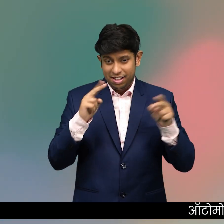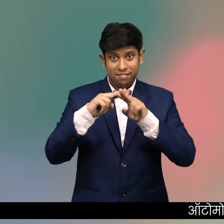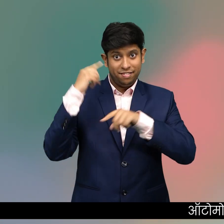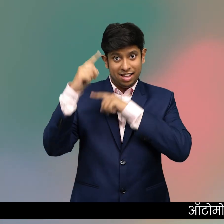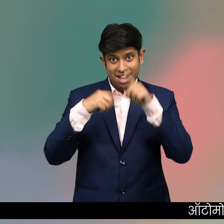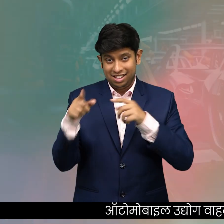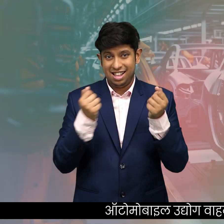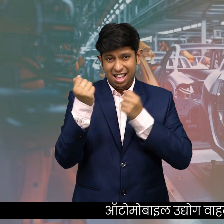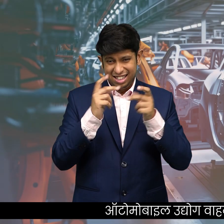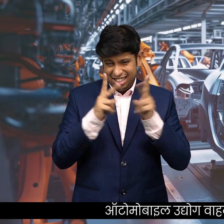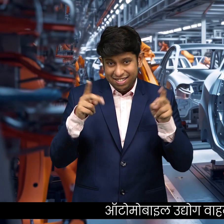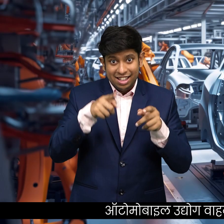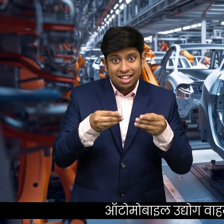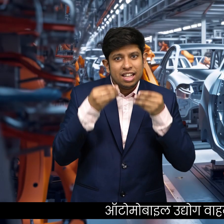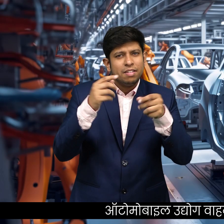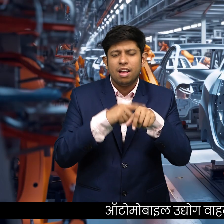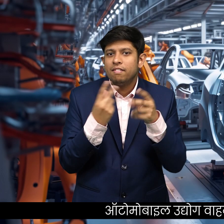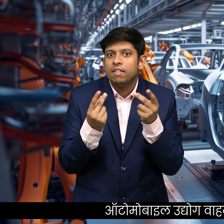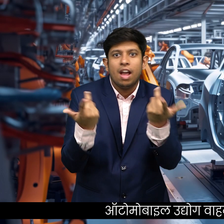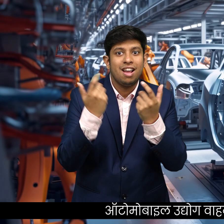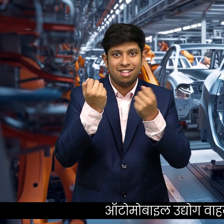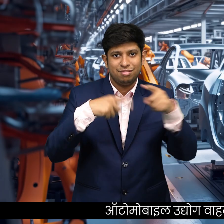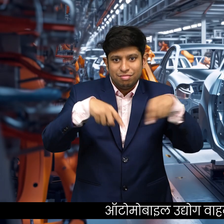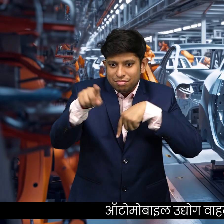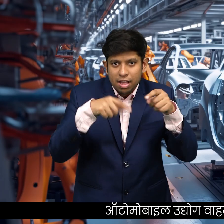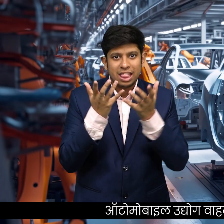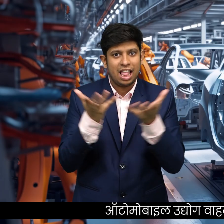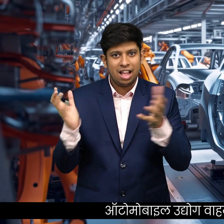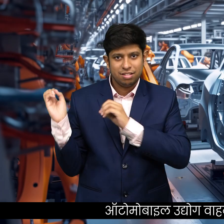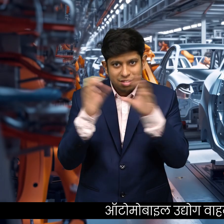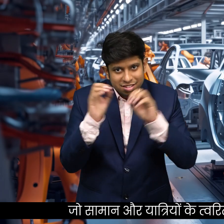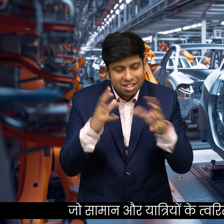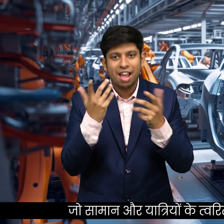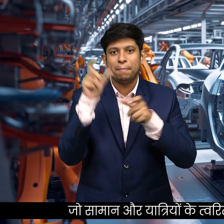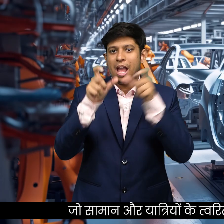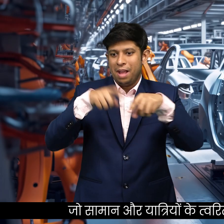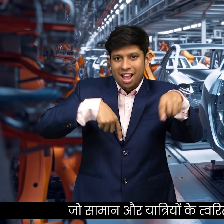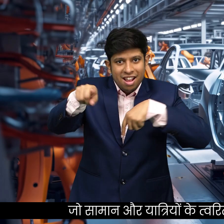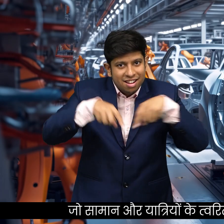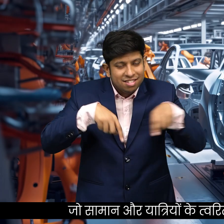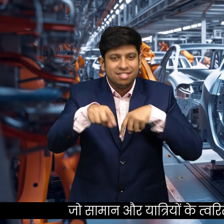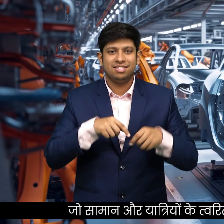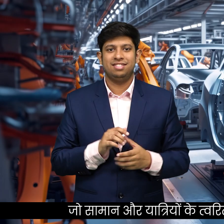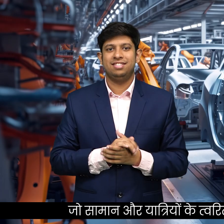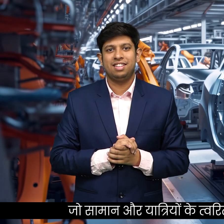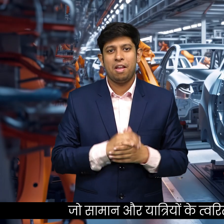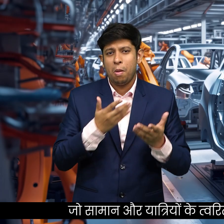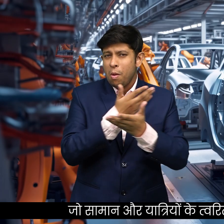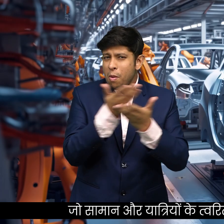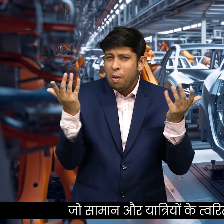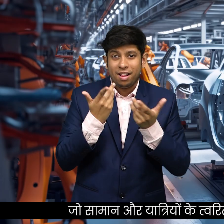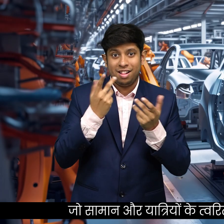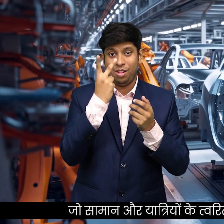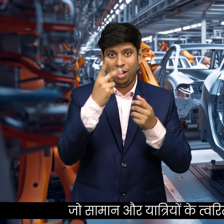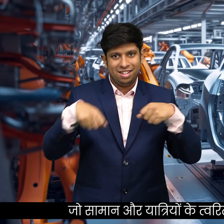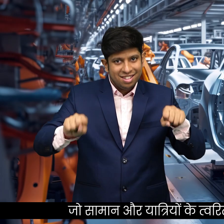ऑटोमोबाइल उद्योग ऑटोमोबाइल उद्योग वाहन उत्पादन से संबंधित होते हैं जो सामान और यात्रियों के